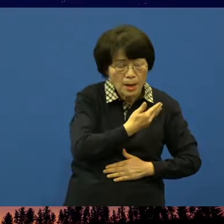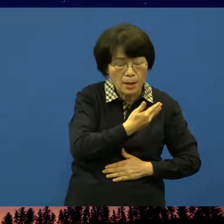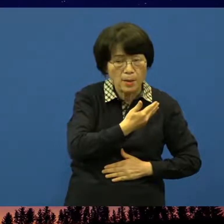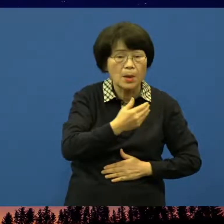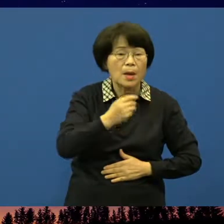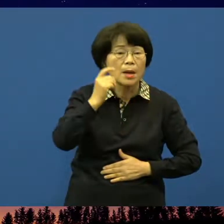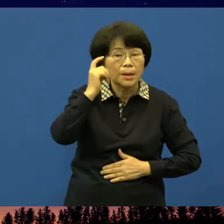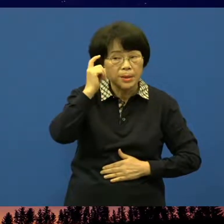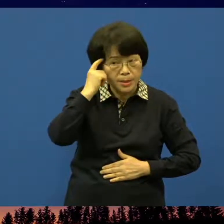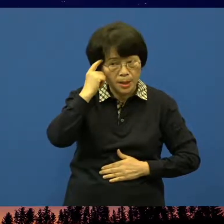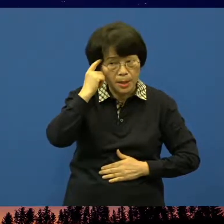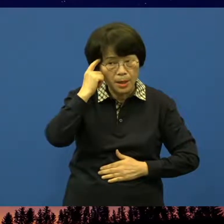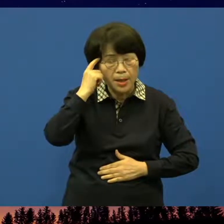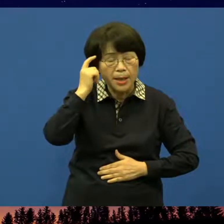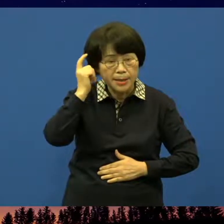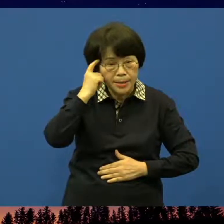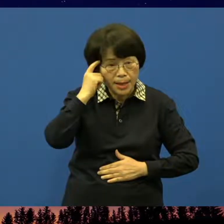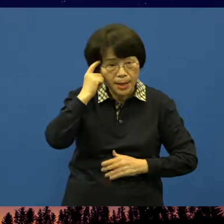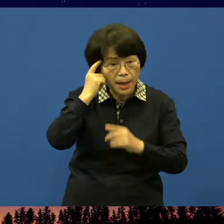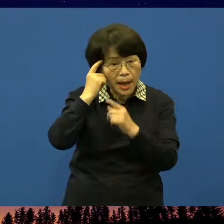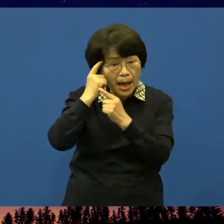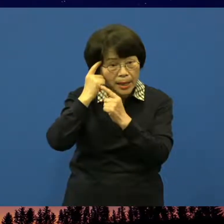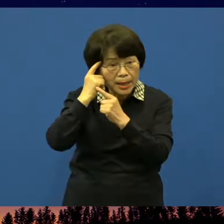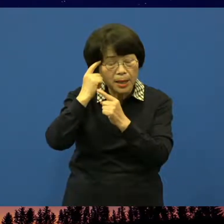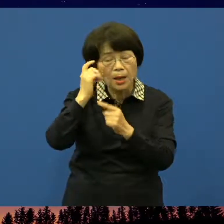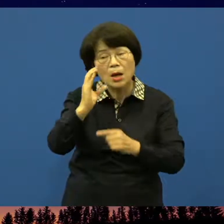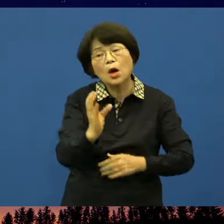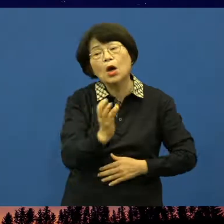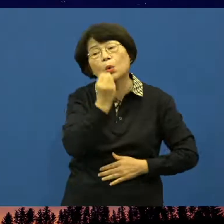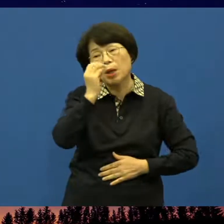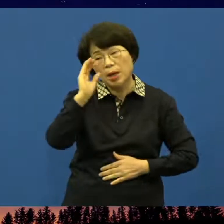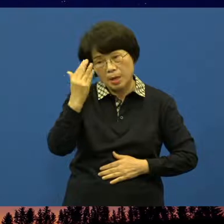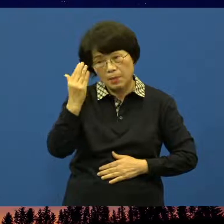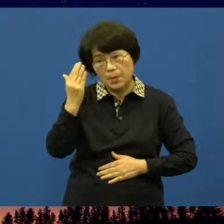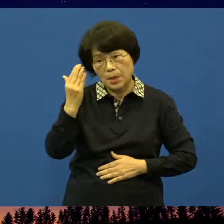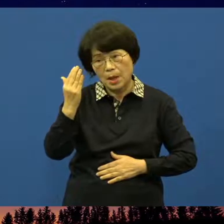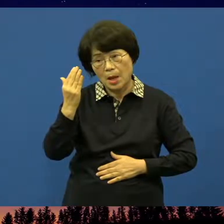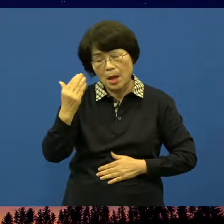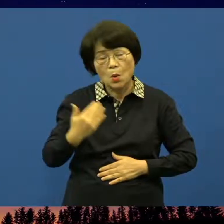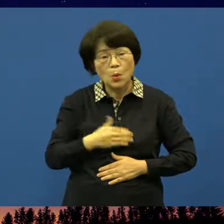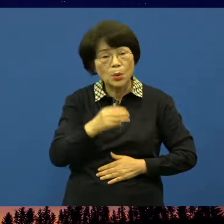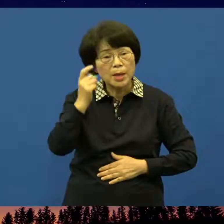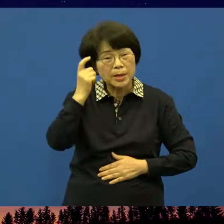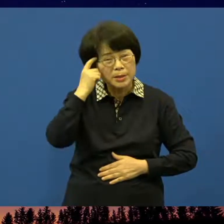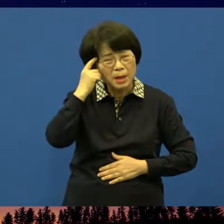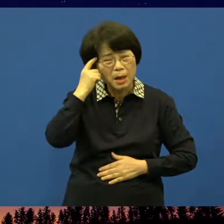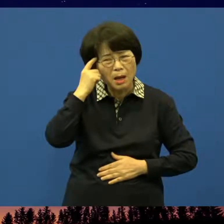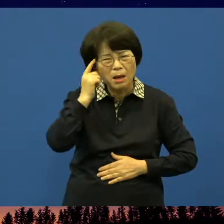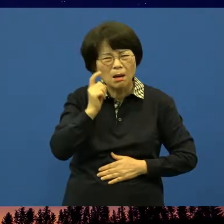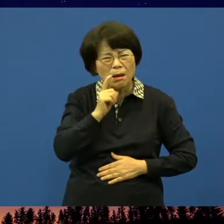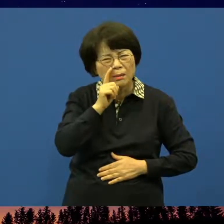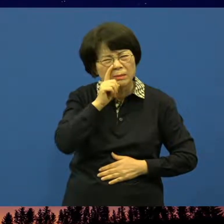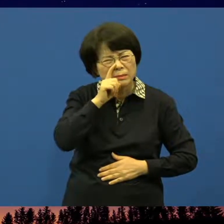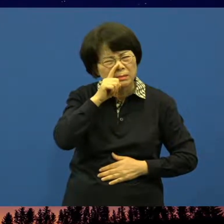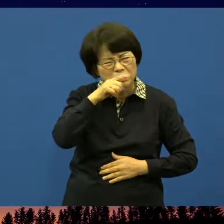것. 생각이 거룩해야 된다는 것입니다. 여러분, 우리의 생각은 너무 오염되기가